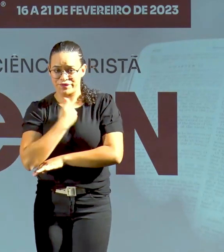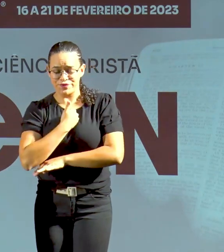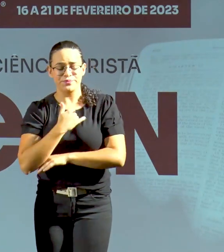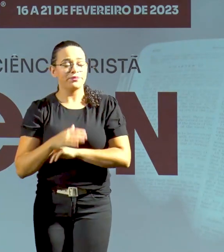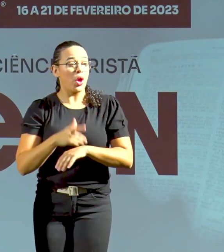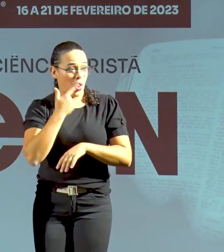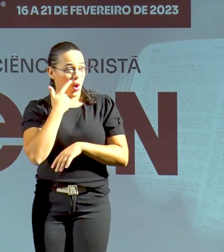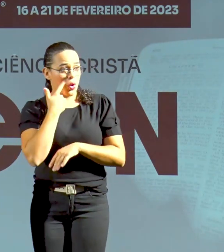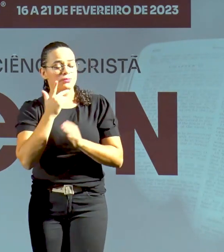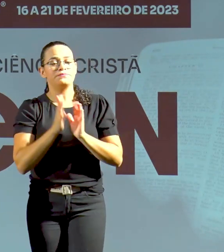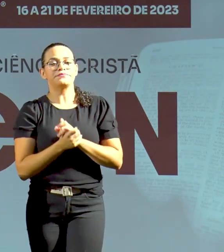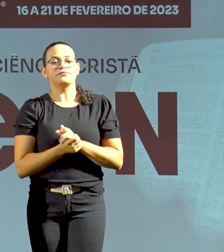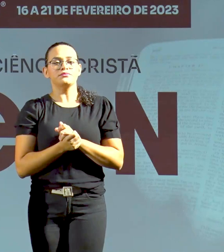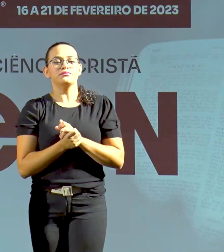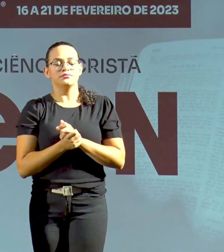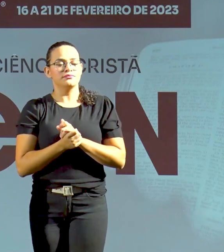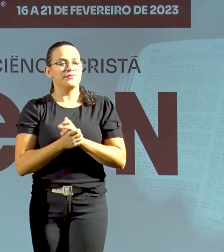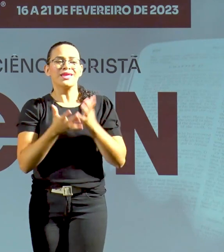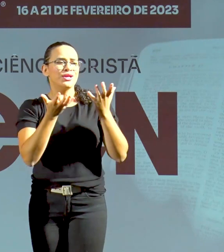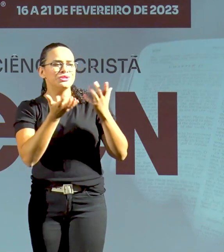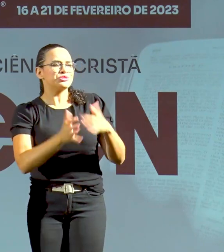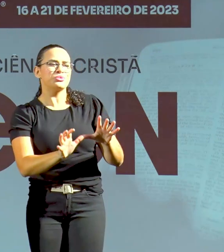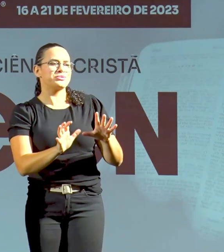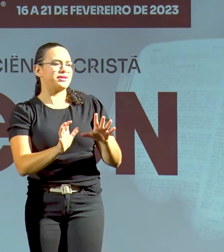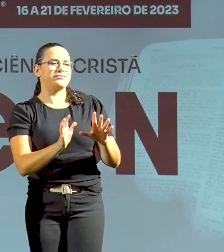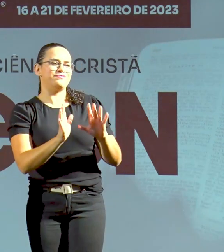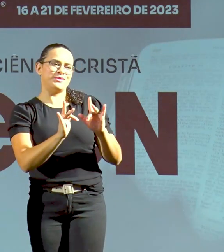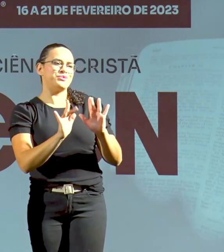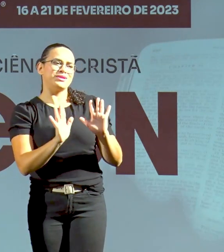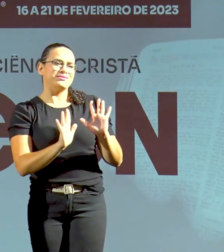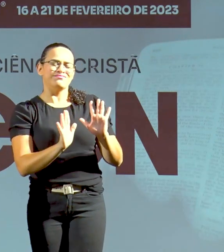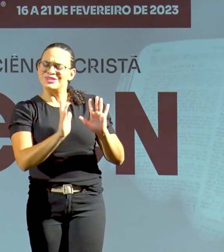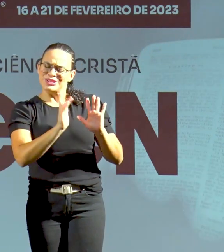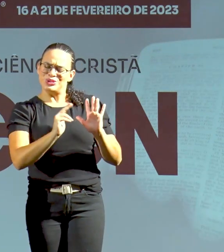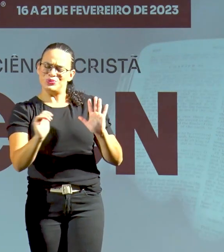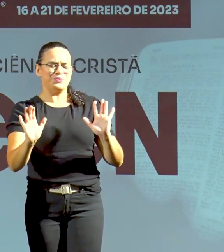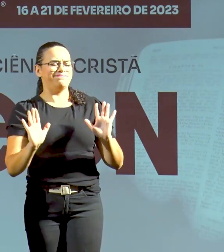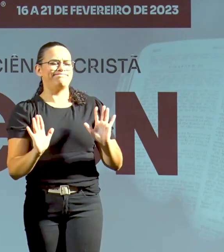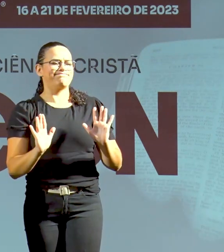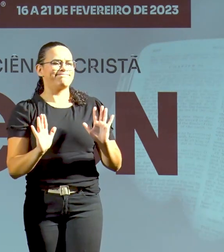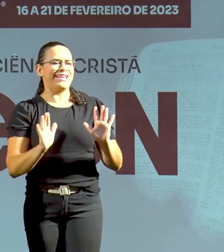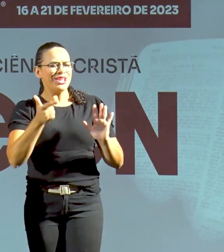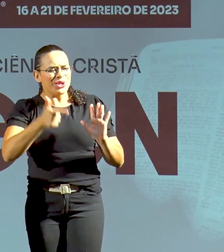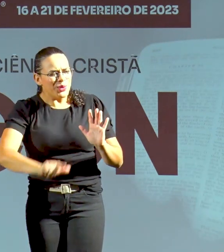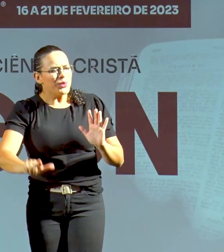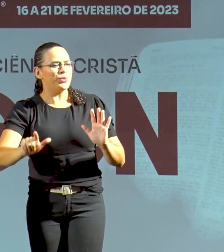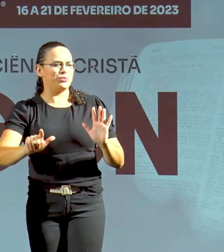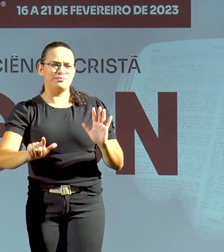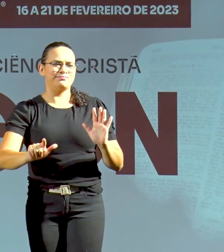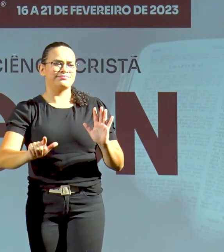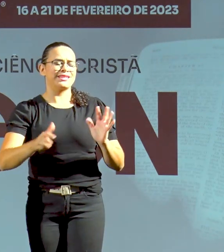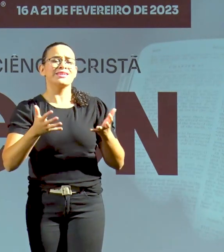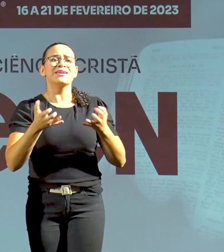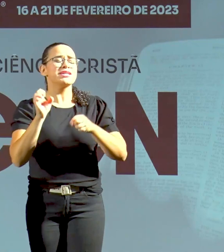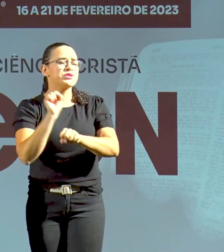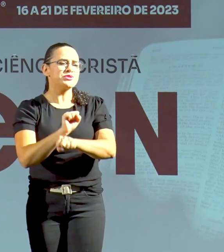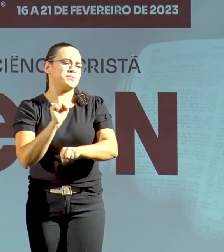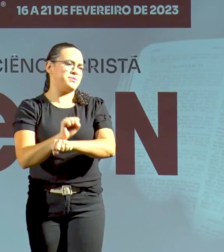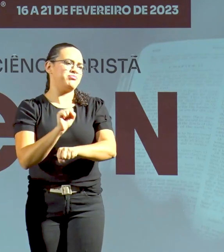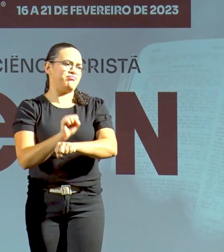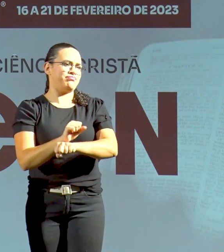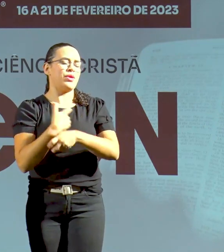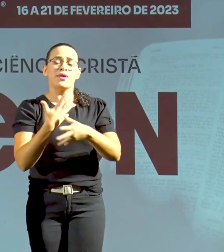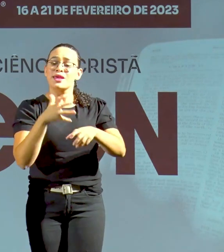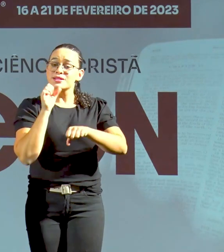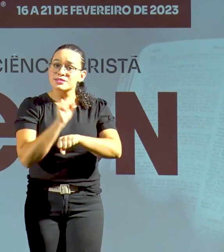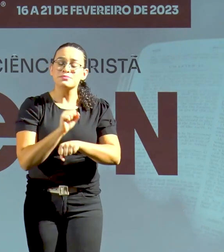eu eu não quero mais isso para mim eu eu vou esperar eu